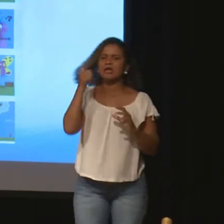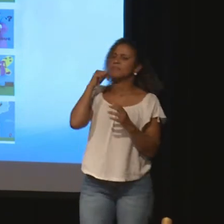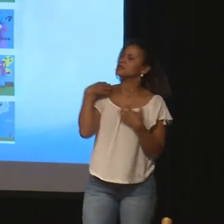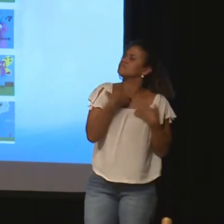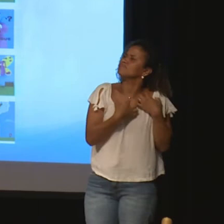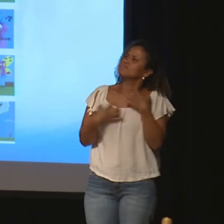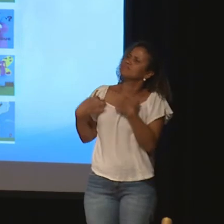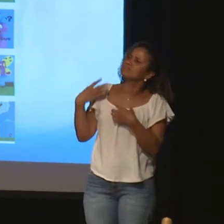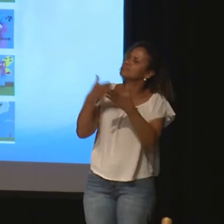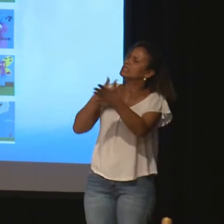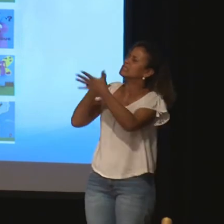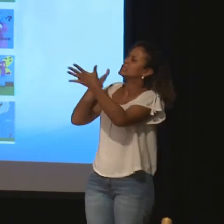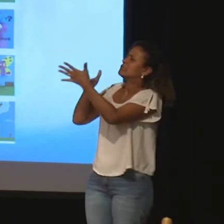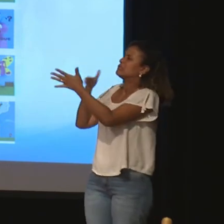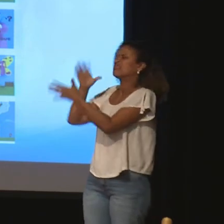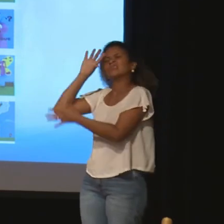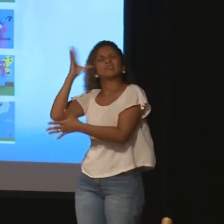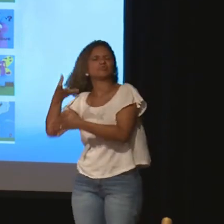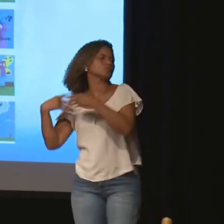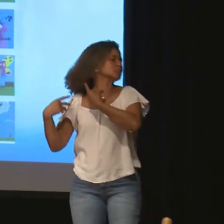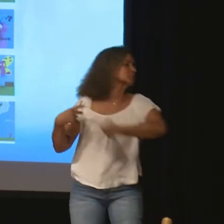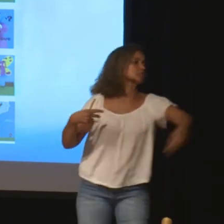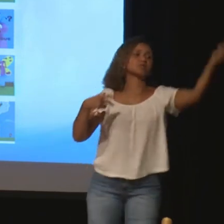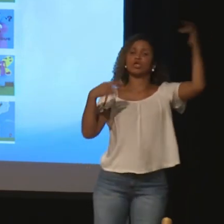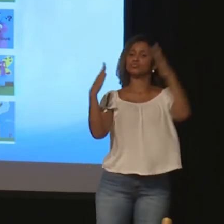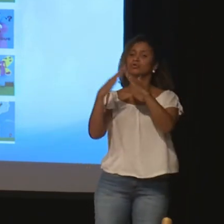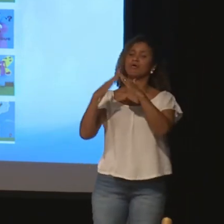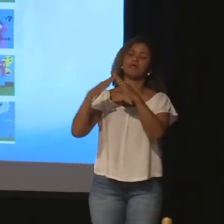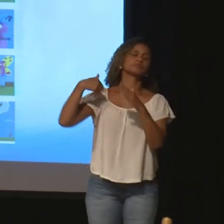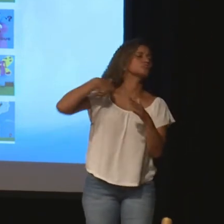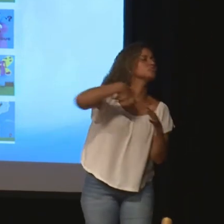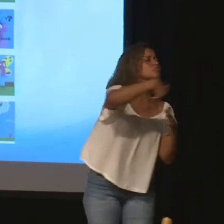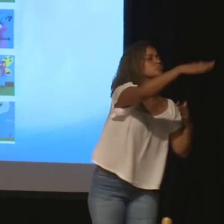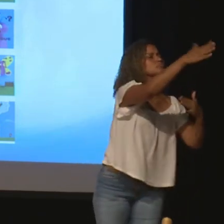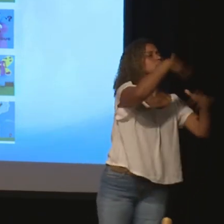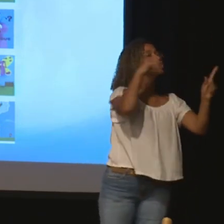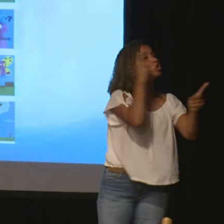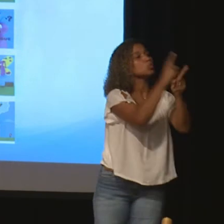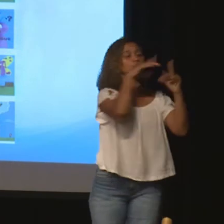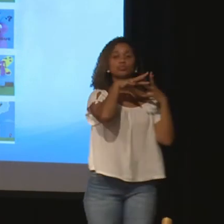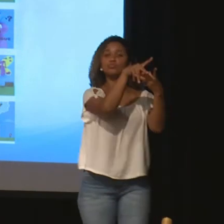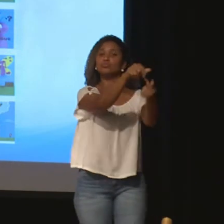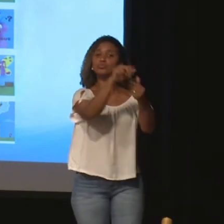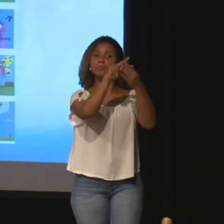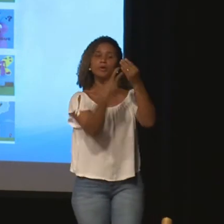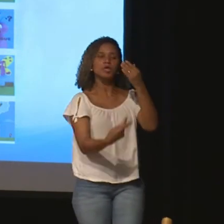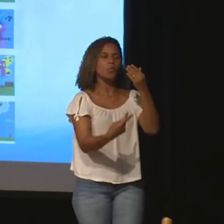né, que tentava se comunicar com a família, mas encontrava muitas barreiras. E ela foi, um dia,